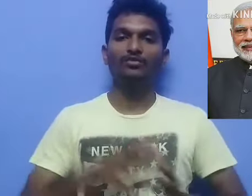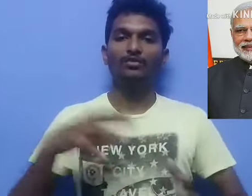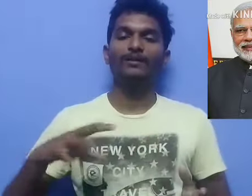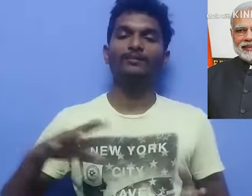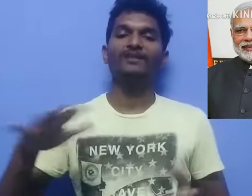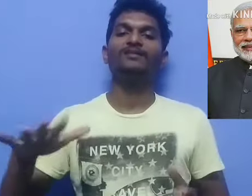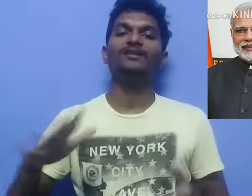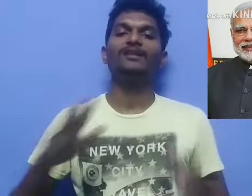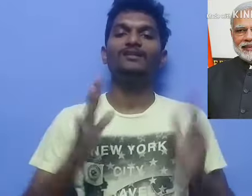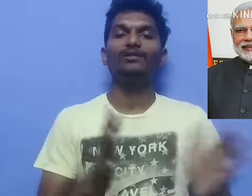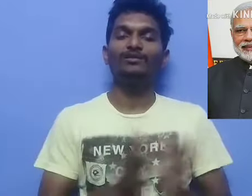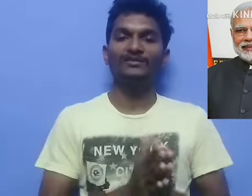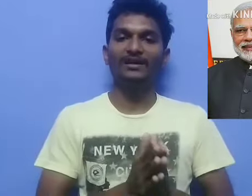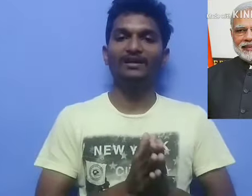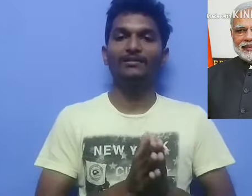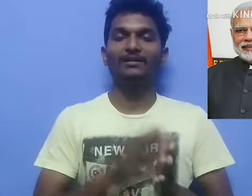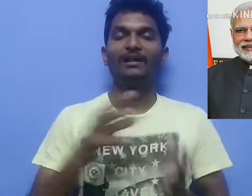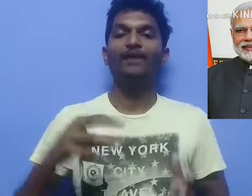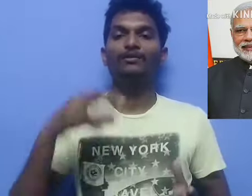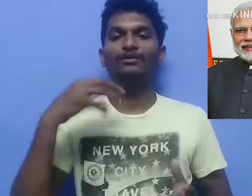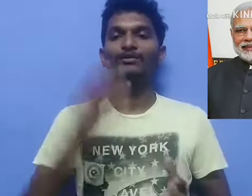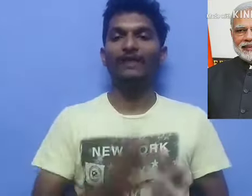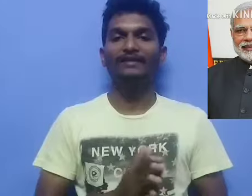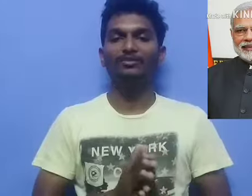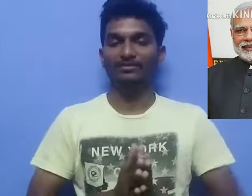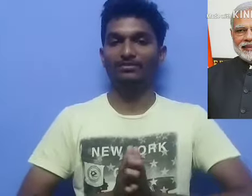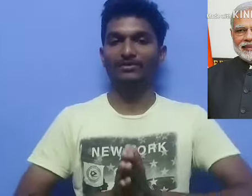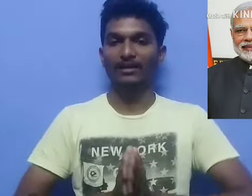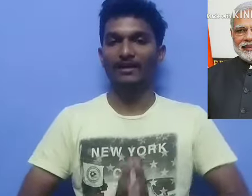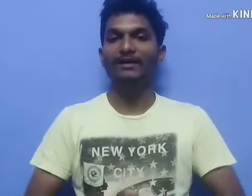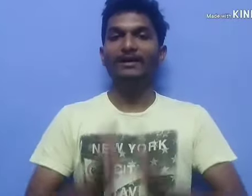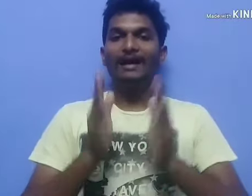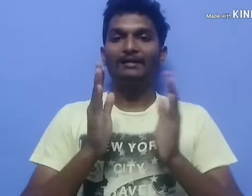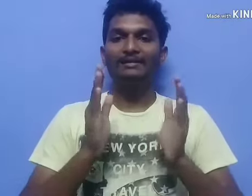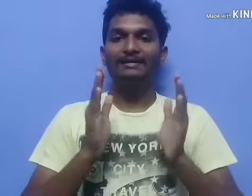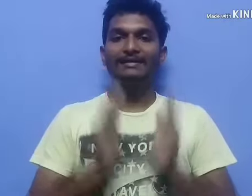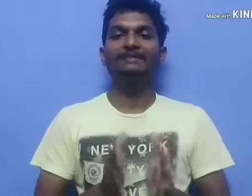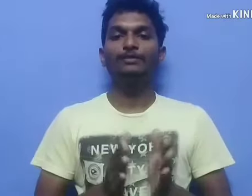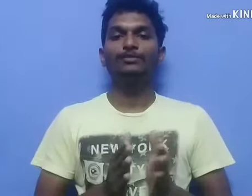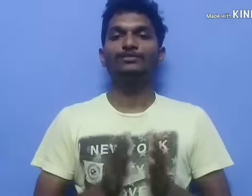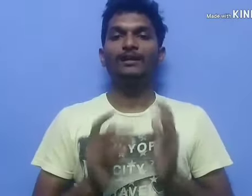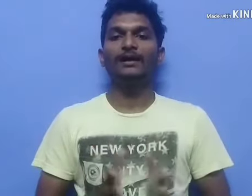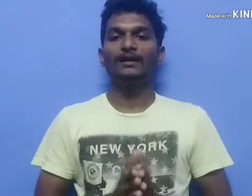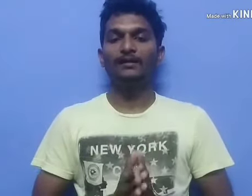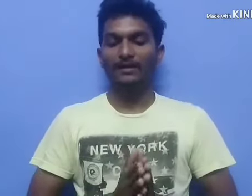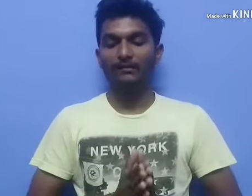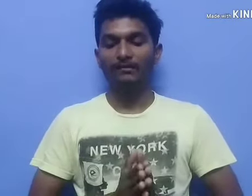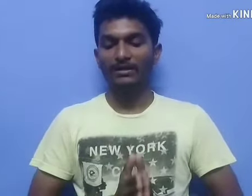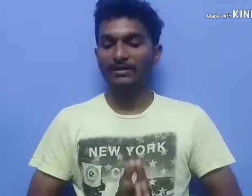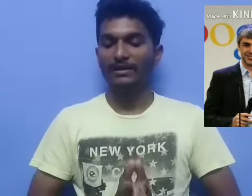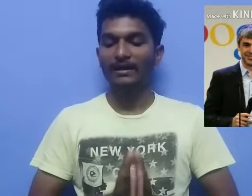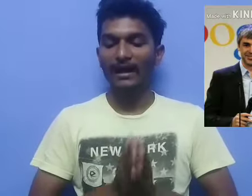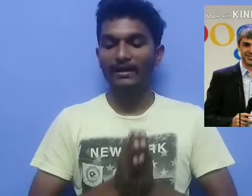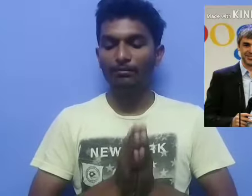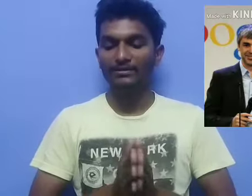ஒரு பதட்டத்திலேயே இந்தியாவில் வச்சிருக்காரு அப்படிங்கிறனால அவருக்கு வந்து ஒரு 9th பொசிஷன் கொடுத்துருக்காங்க. அடுத்து வந்து 10th பொசிஷனில் யார் இருக்காங்க அப்படின்னு பார்த்தீங்கன்னா லாரி பேஜ்.